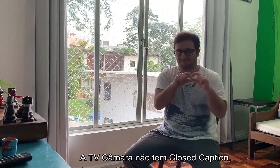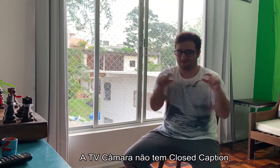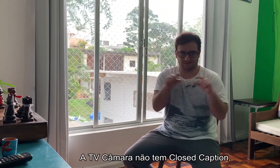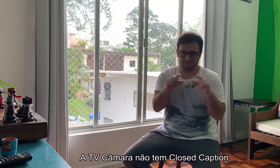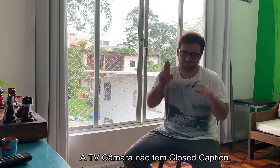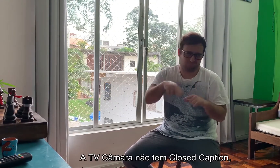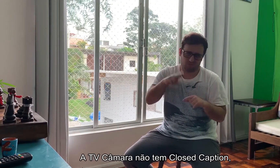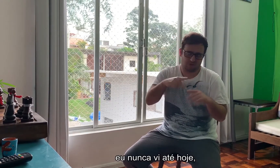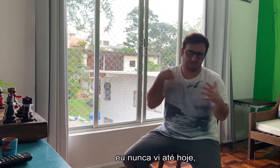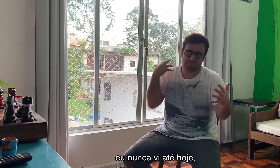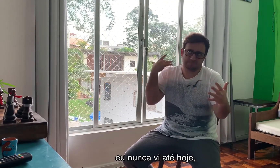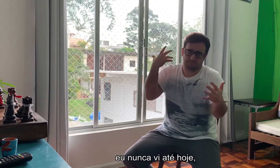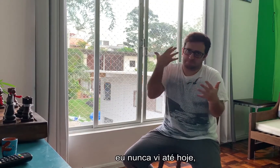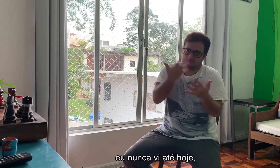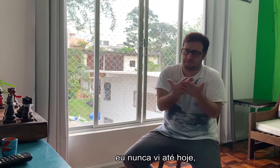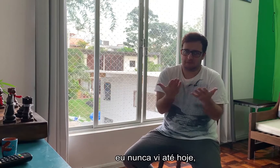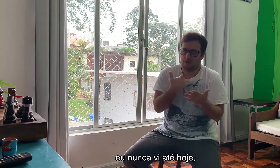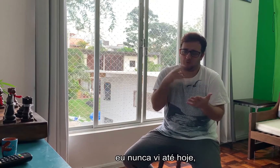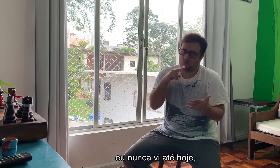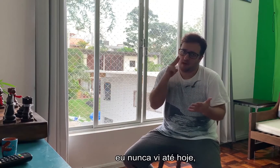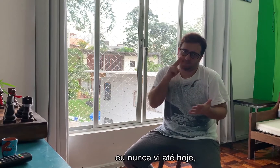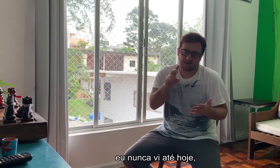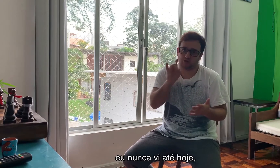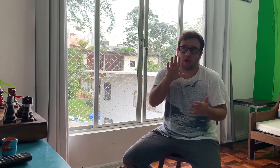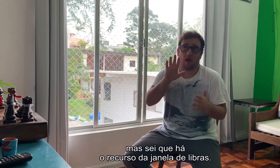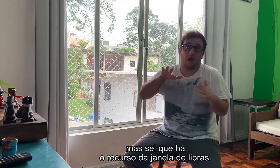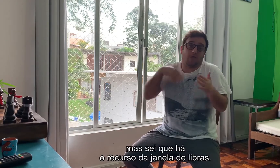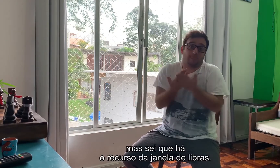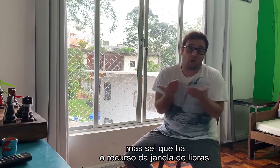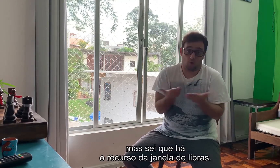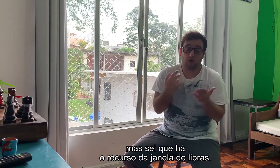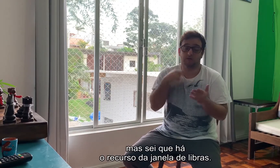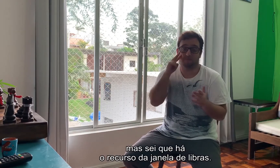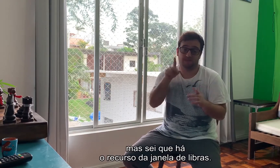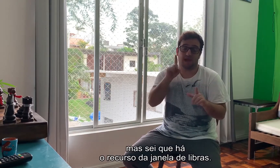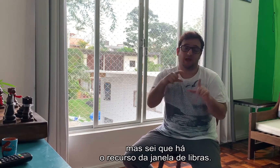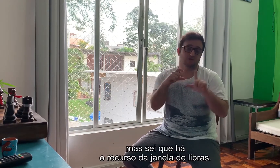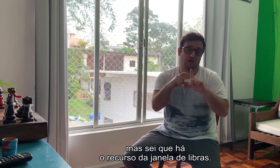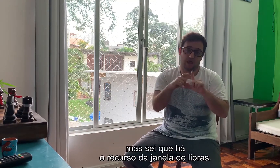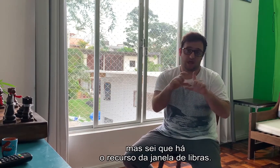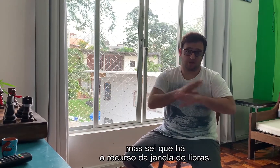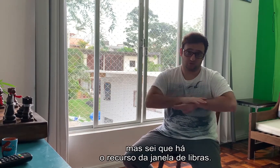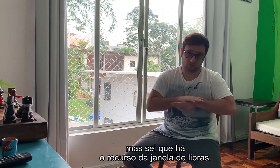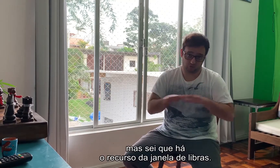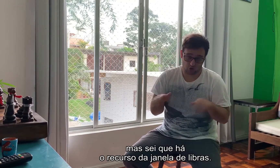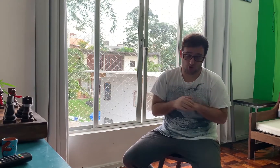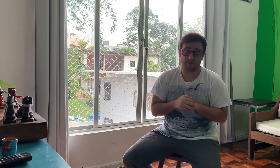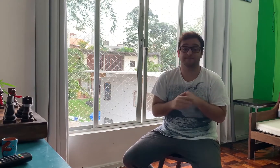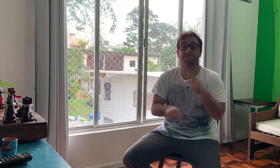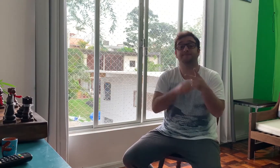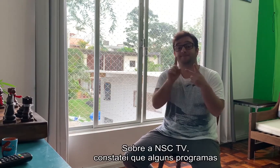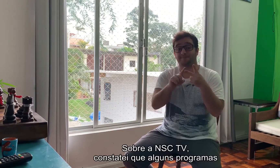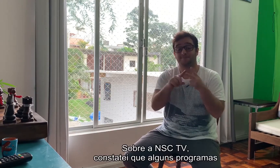caption e eu nunca vi até hoje mas sei que ao recurso da janela de libras